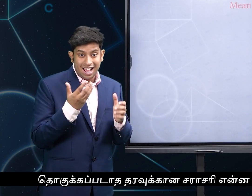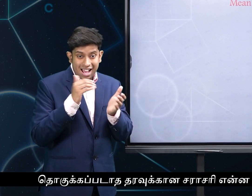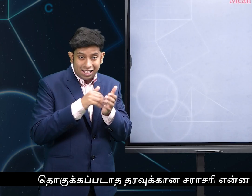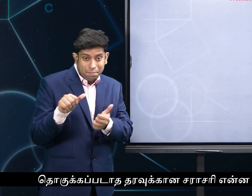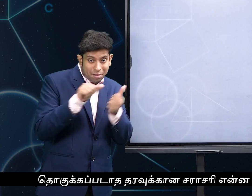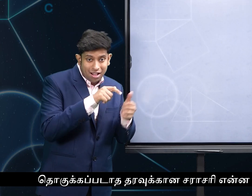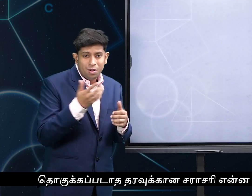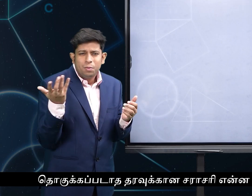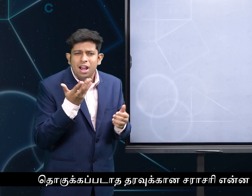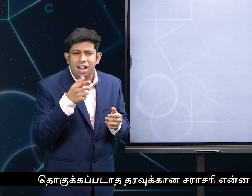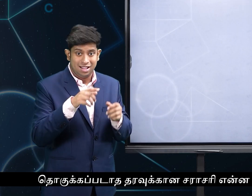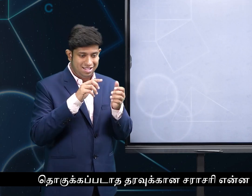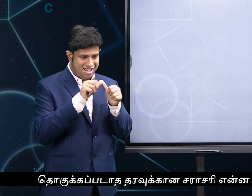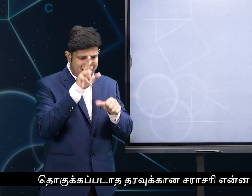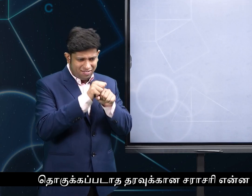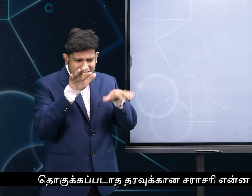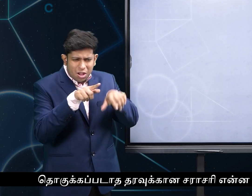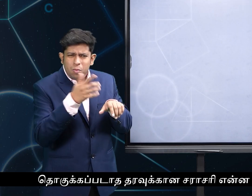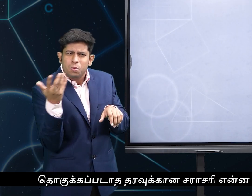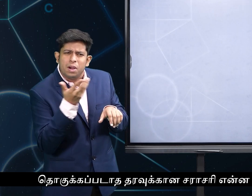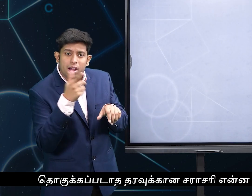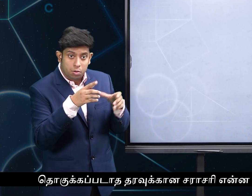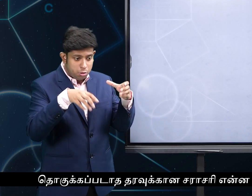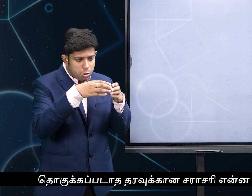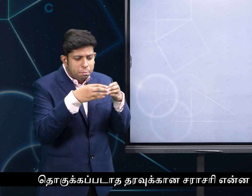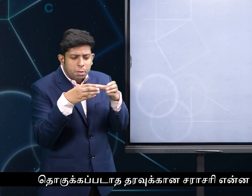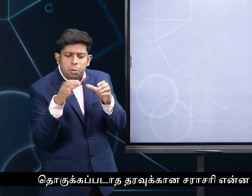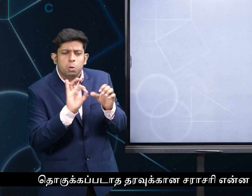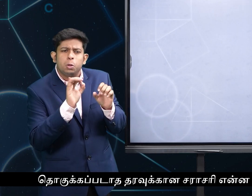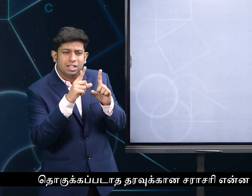தொகுக்கப்படாத தரவுக்கான சராசரி என்ன என்பதை நினைவுபடுத்துவோம்.